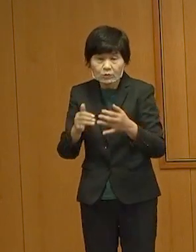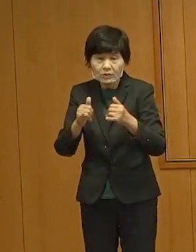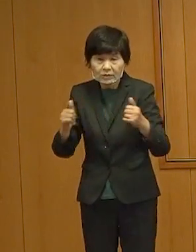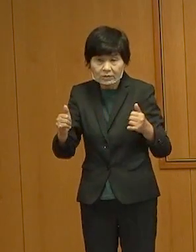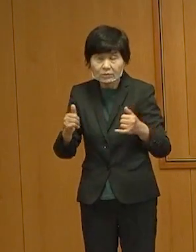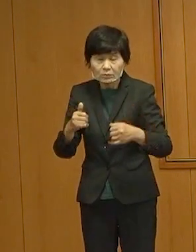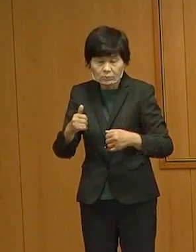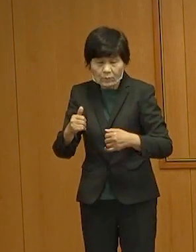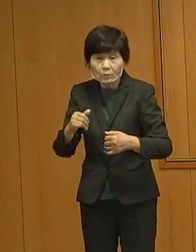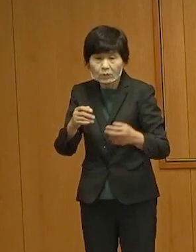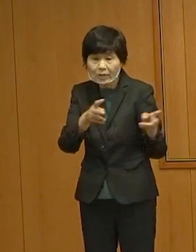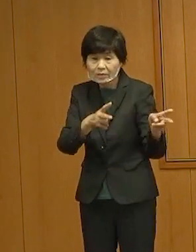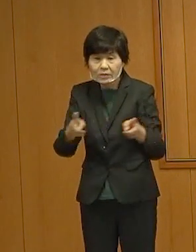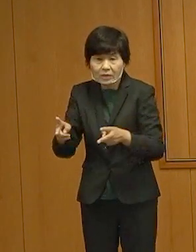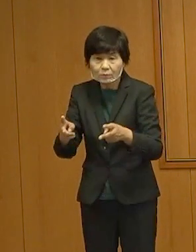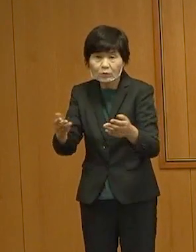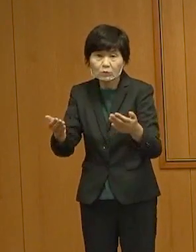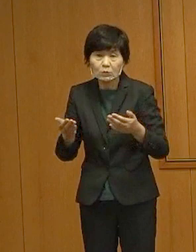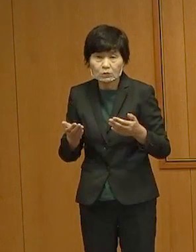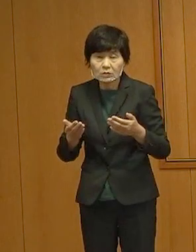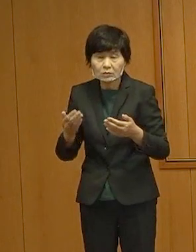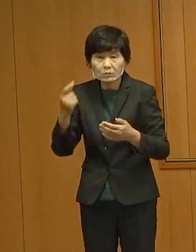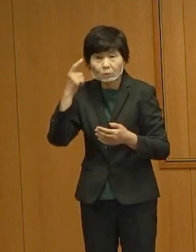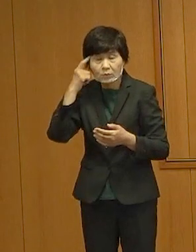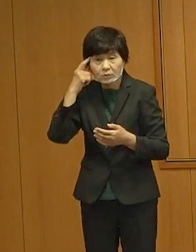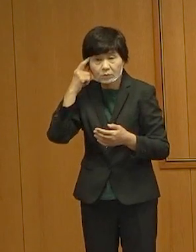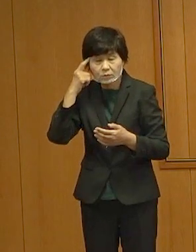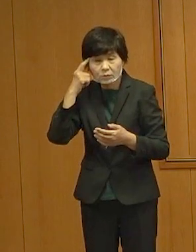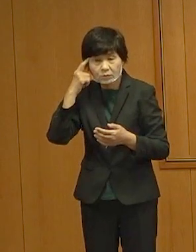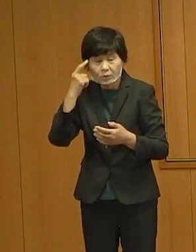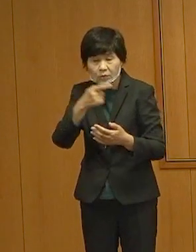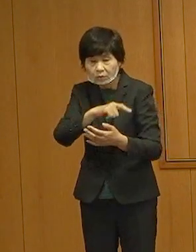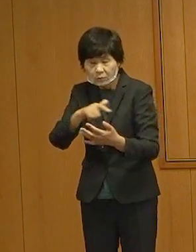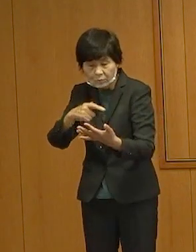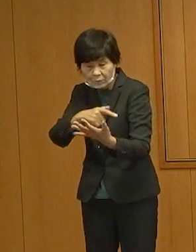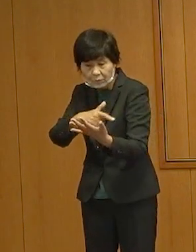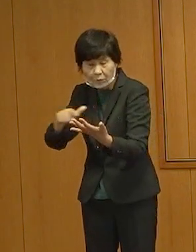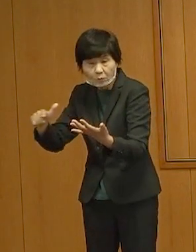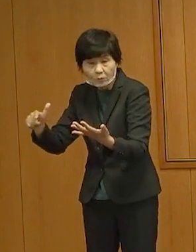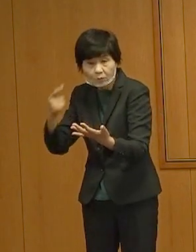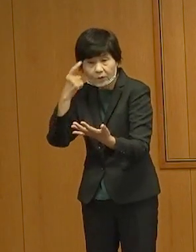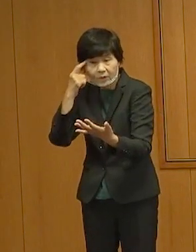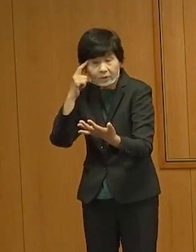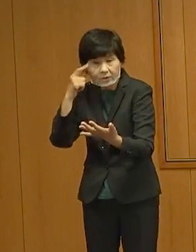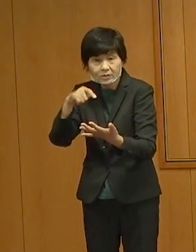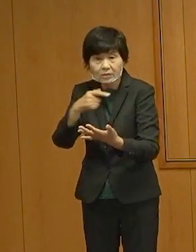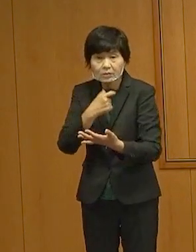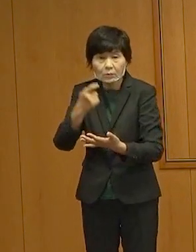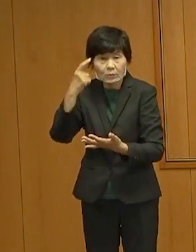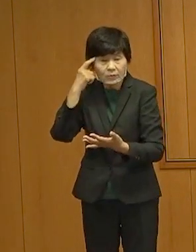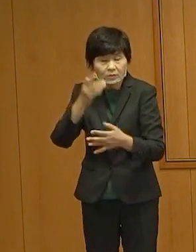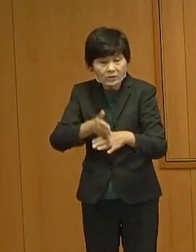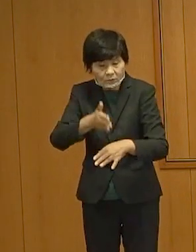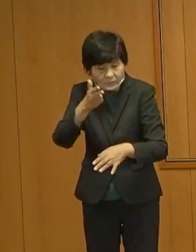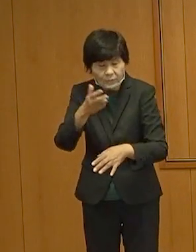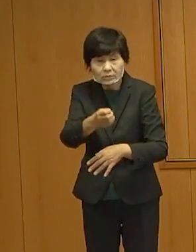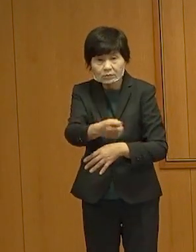整しないといけないだろうと思いますので、まあ、そのあたりを考えていきたいと思います。 ありがとうございます